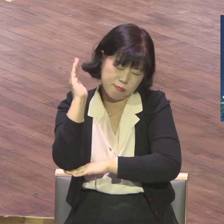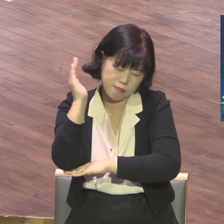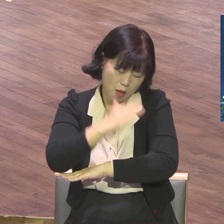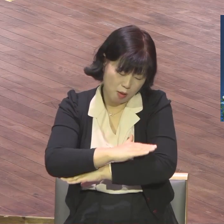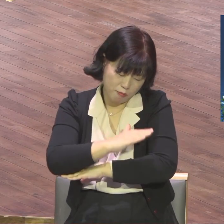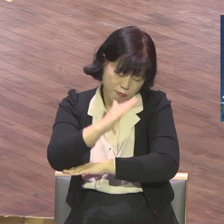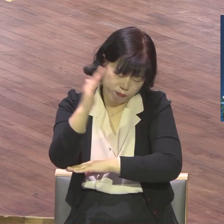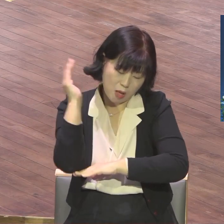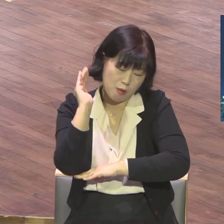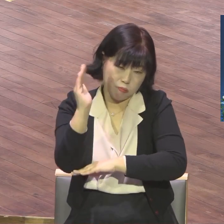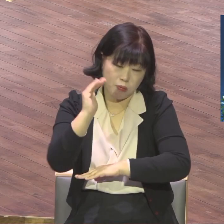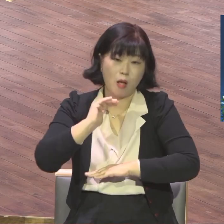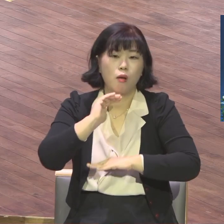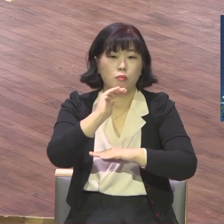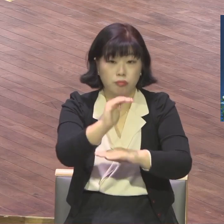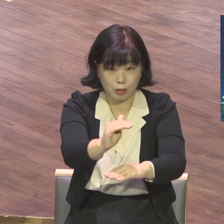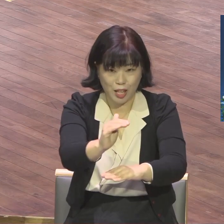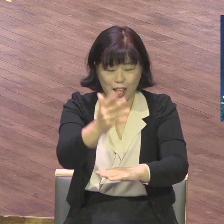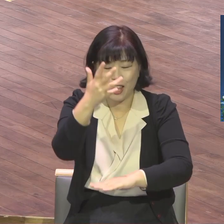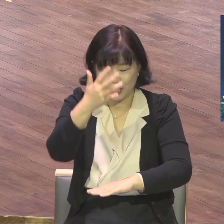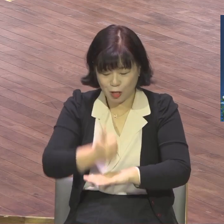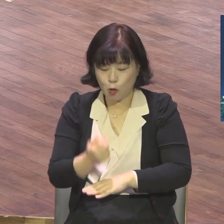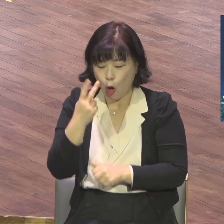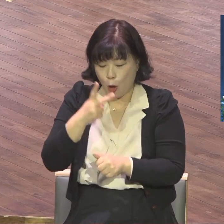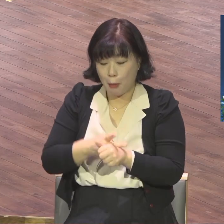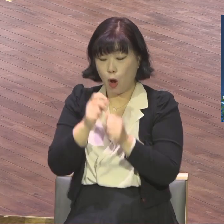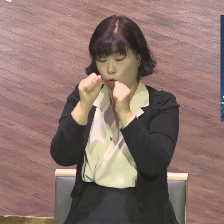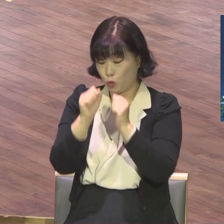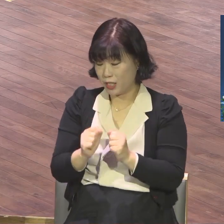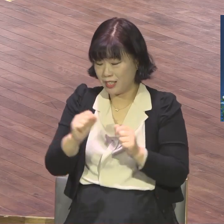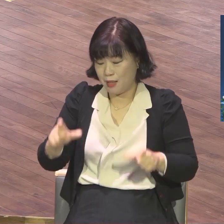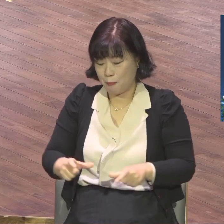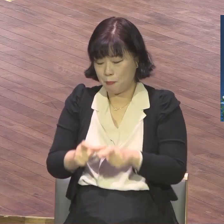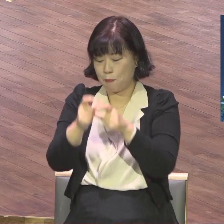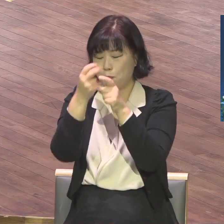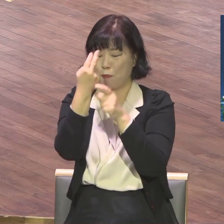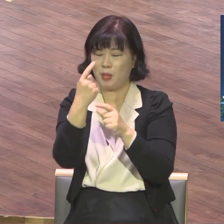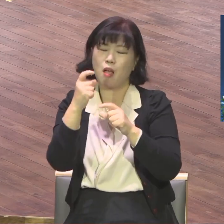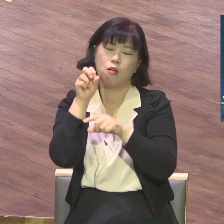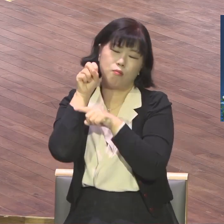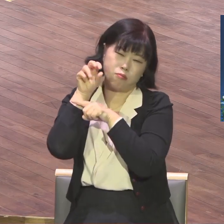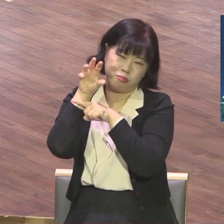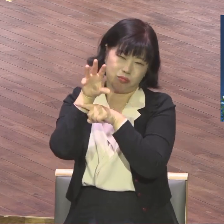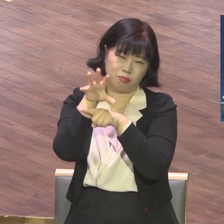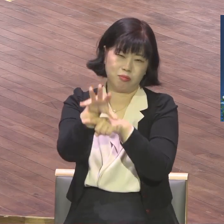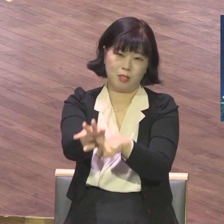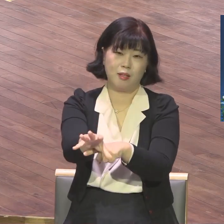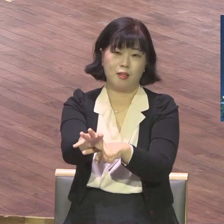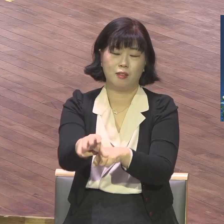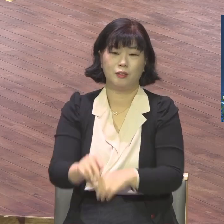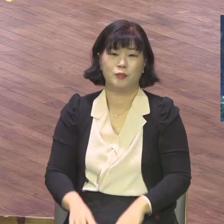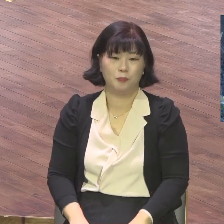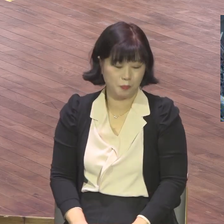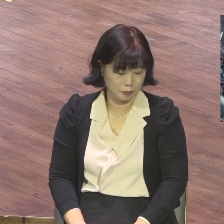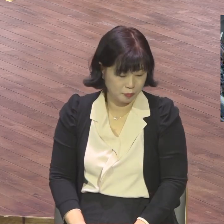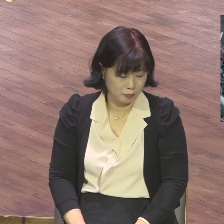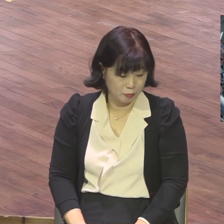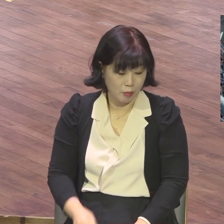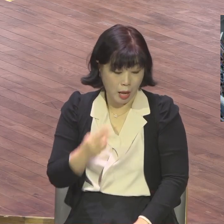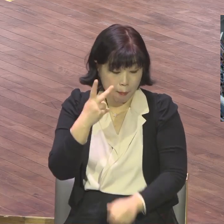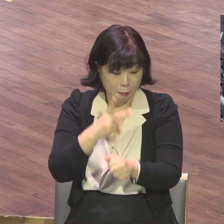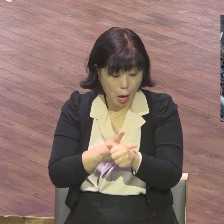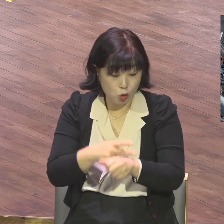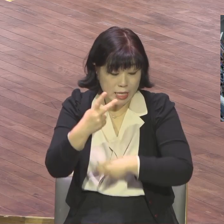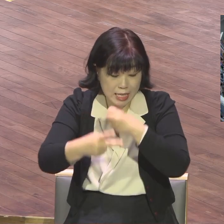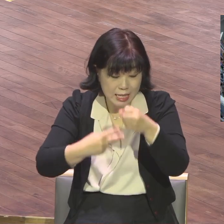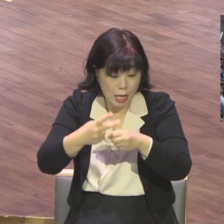망대예요. 30절로 31절은 로마에서 2년 동안 그 사역을 지속해서 볼 수 있어요. 30절입니다. 바울이